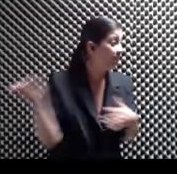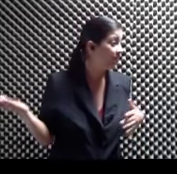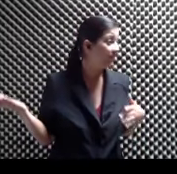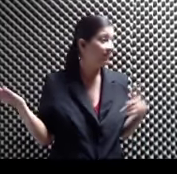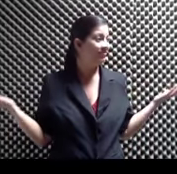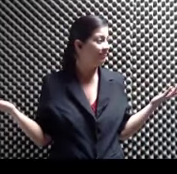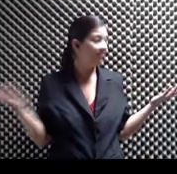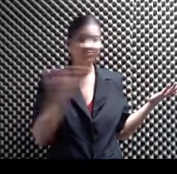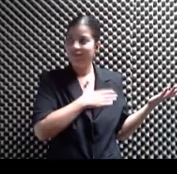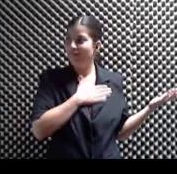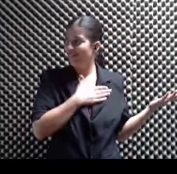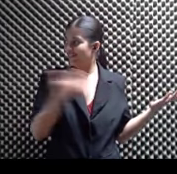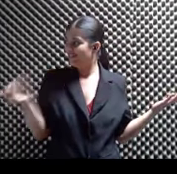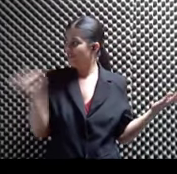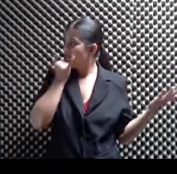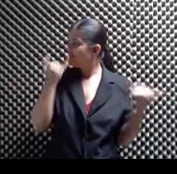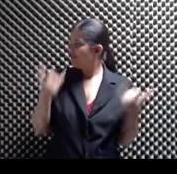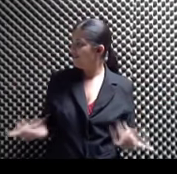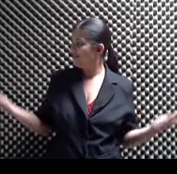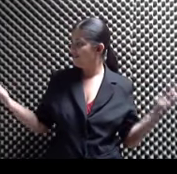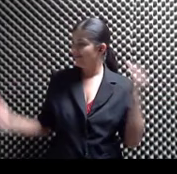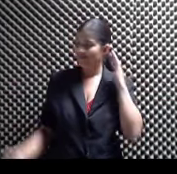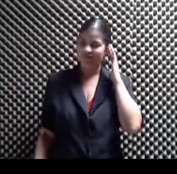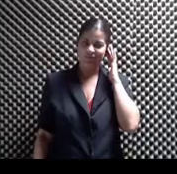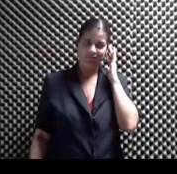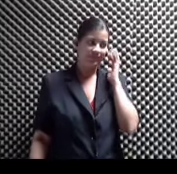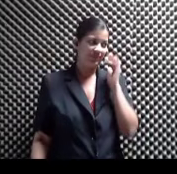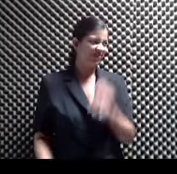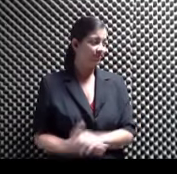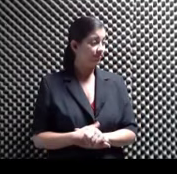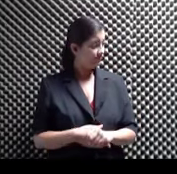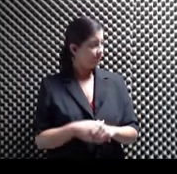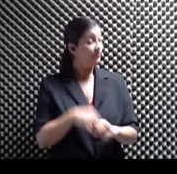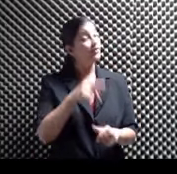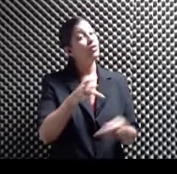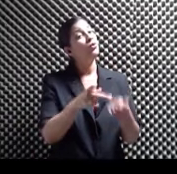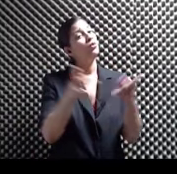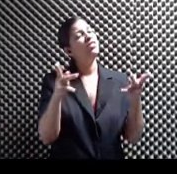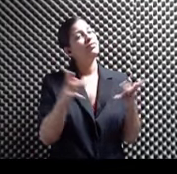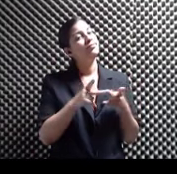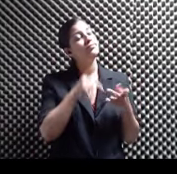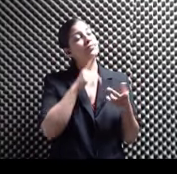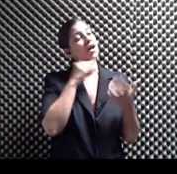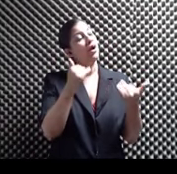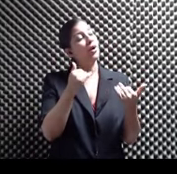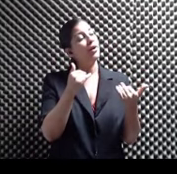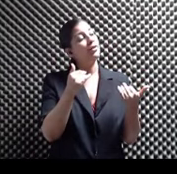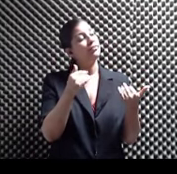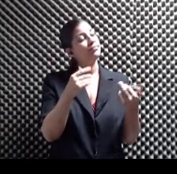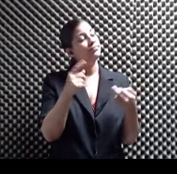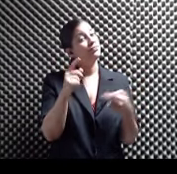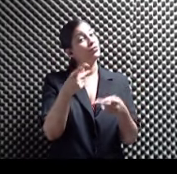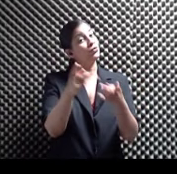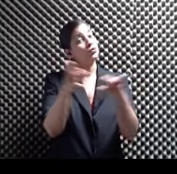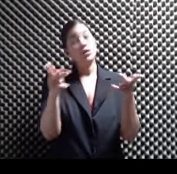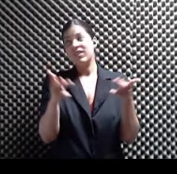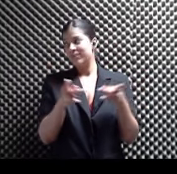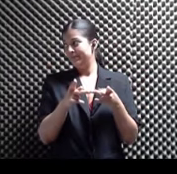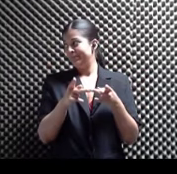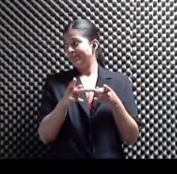Mira. Qué poca vergüenza. Este sitio Abracadabra Counter Café se está convirtiendo ya en un